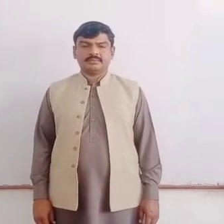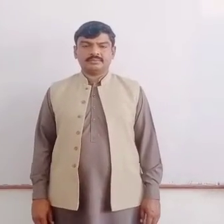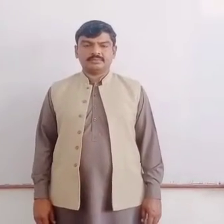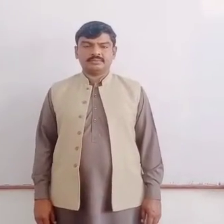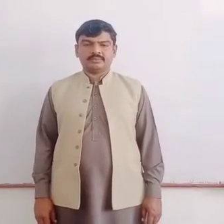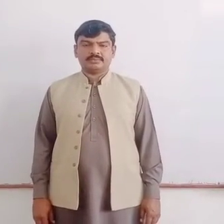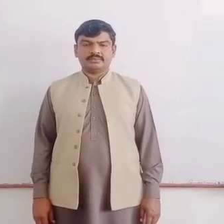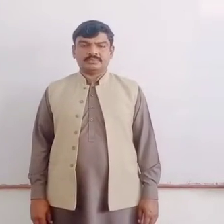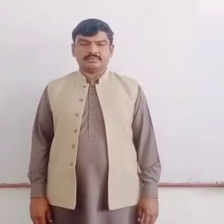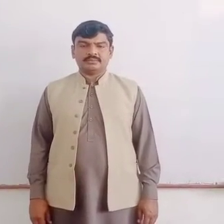कोहान,